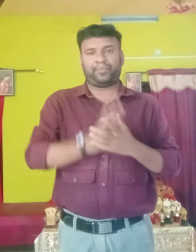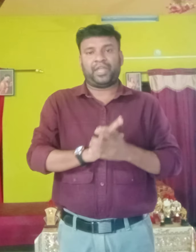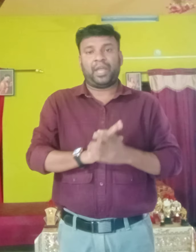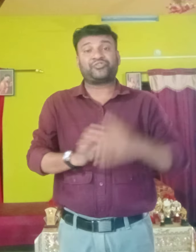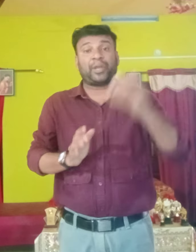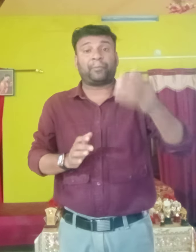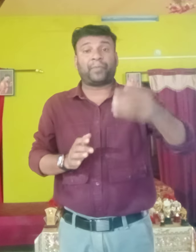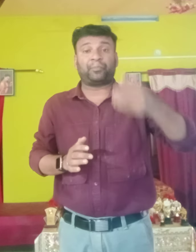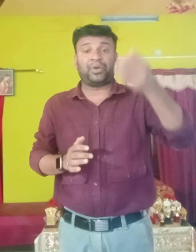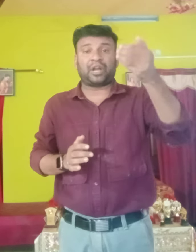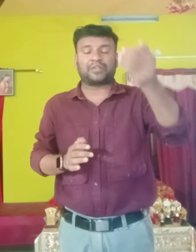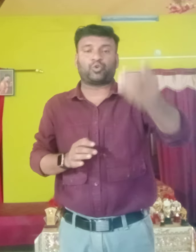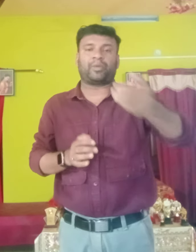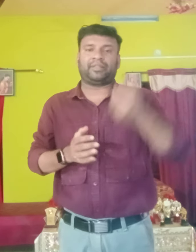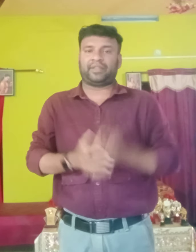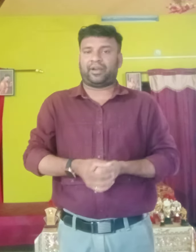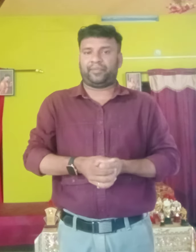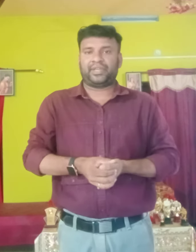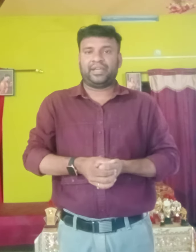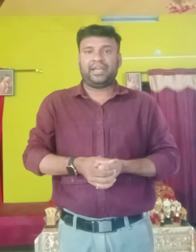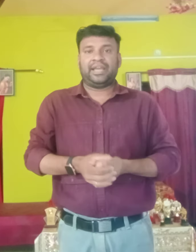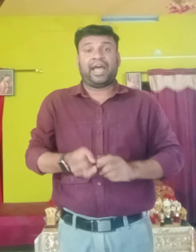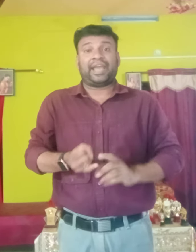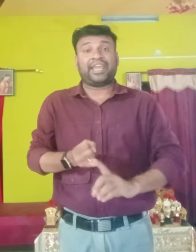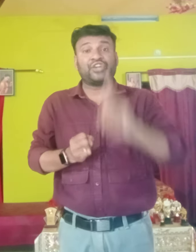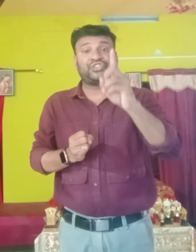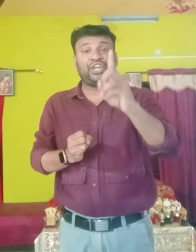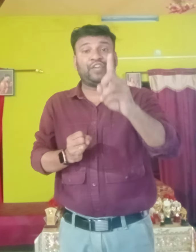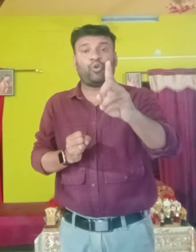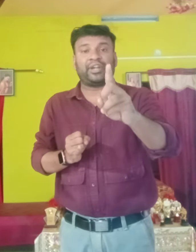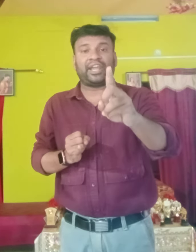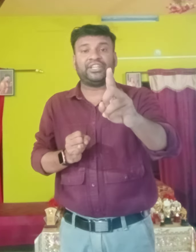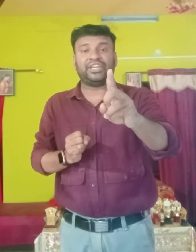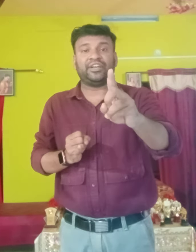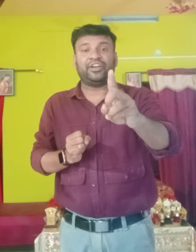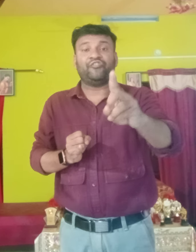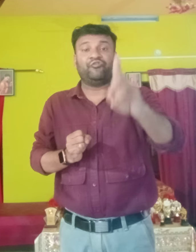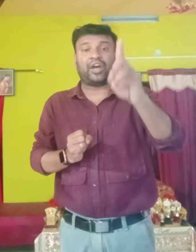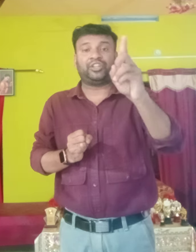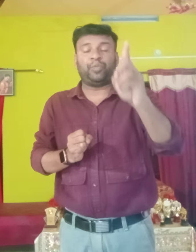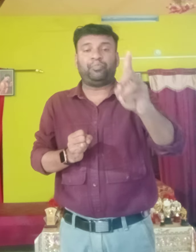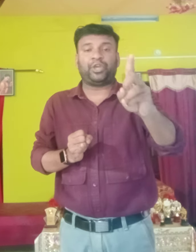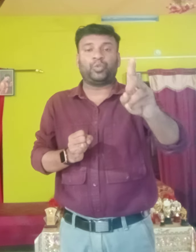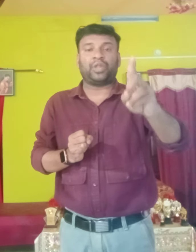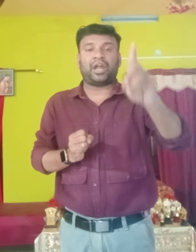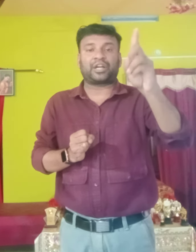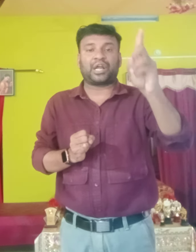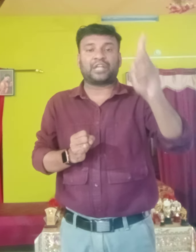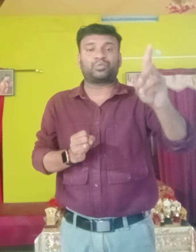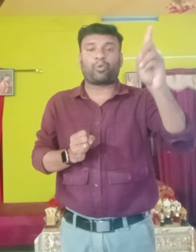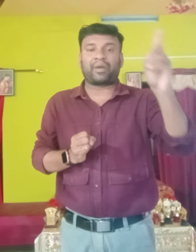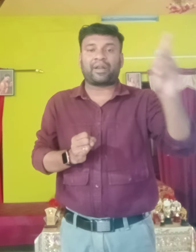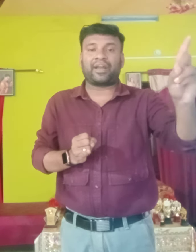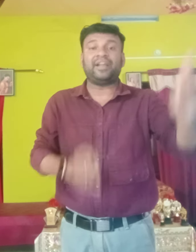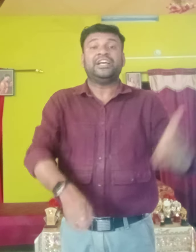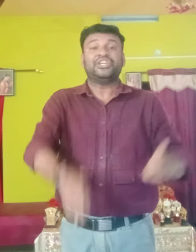അപ്പം സ്റ്റെപ്പ് അപ്പ് ട്രാൻസ്ഫോർമർ എന്താണ്? AC വോൾട്ടേജ് വർദ്ധിപ്പിക്കുന്ന ട്രാൻസ്ഫോർമറാണ്